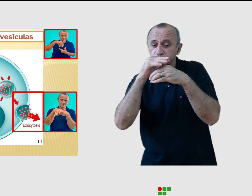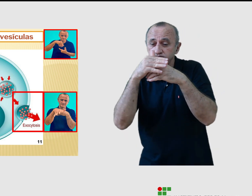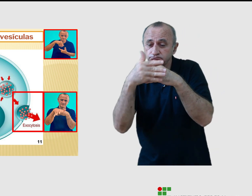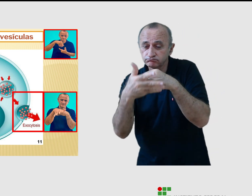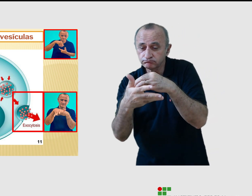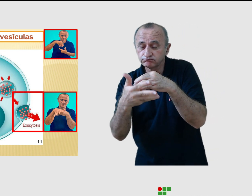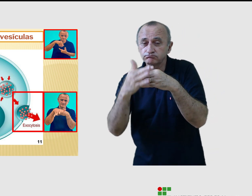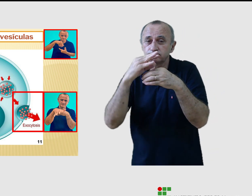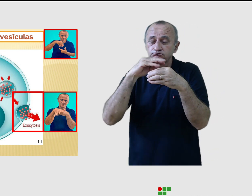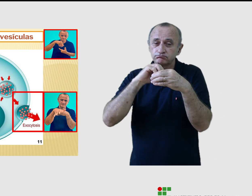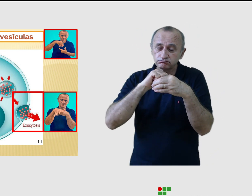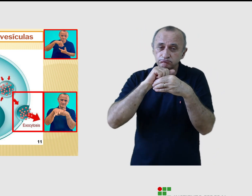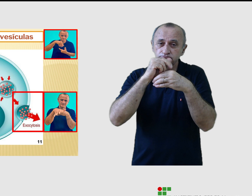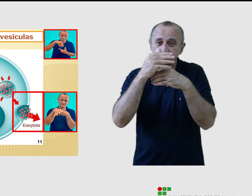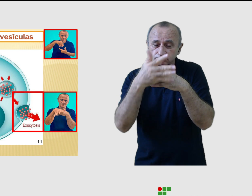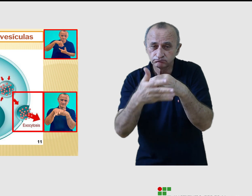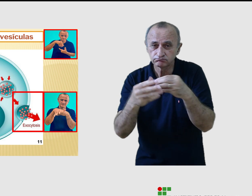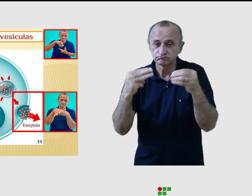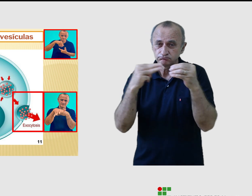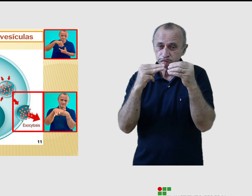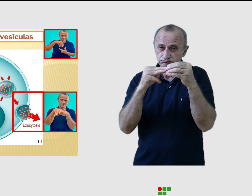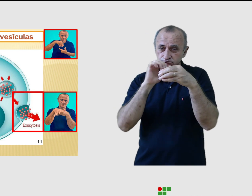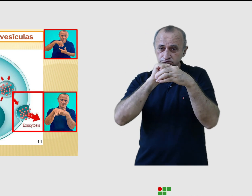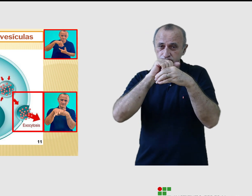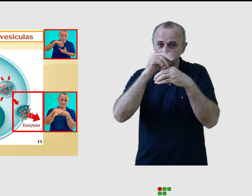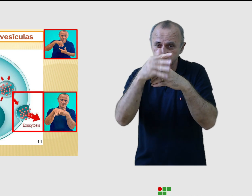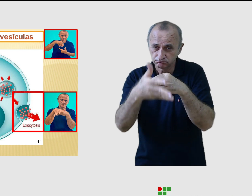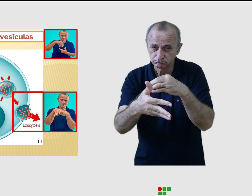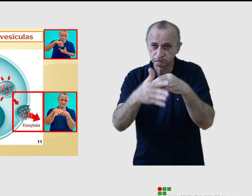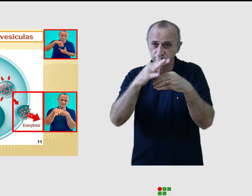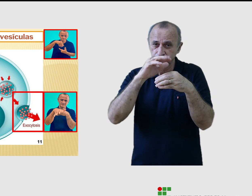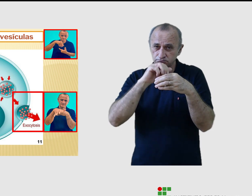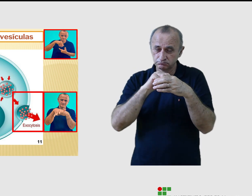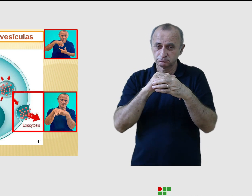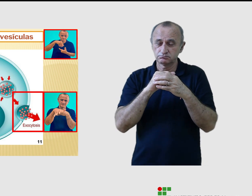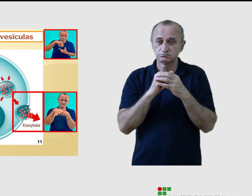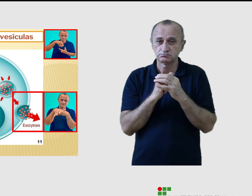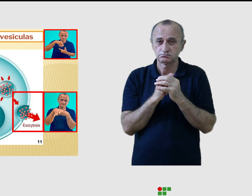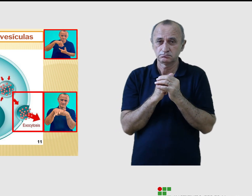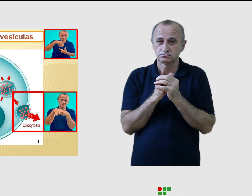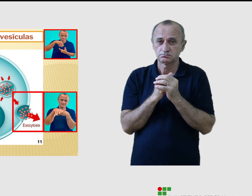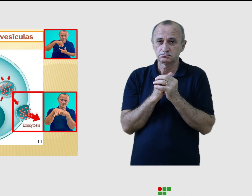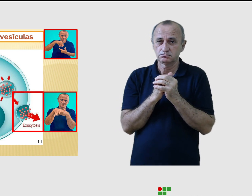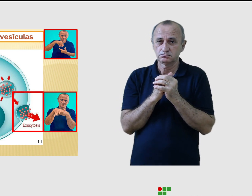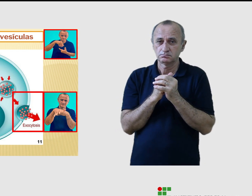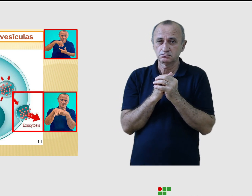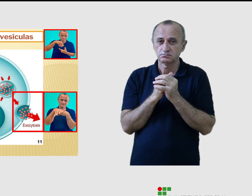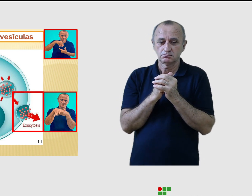Esse processo de saída de partículas na célula chamamos de